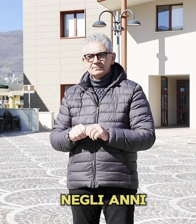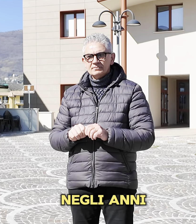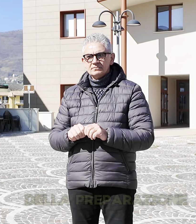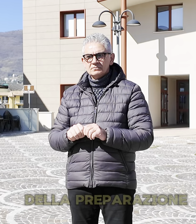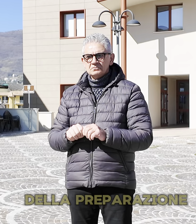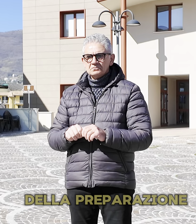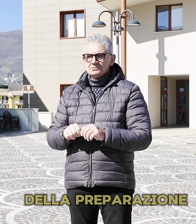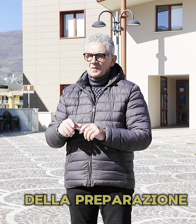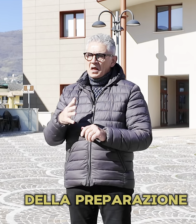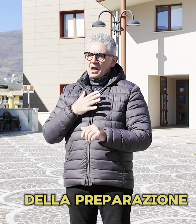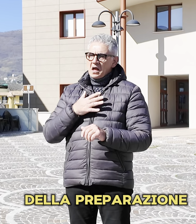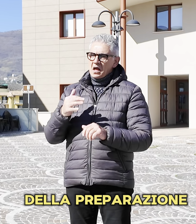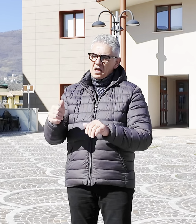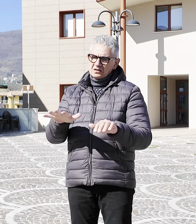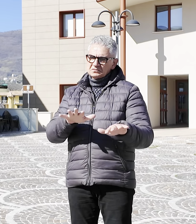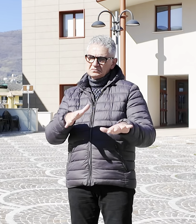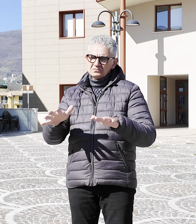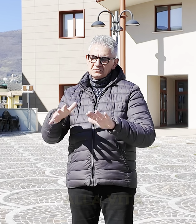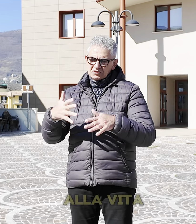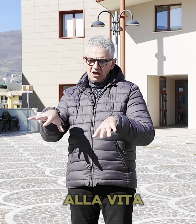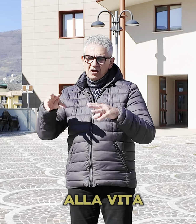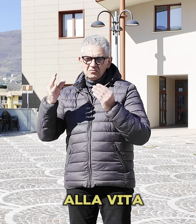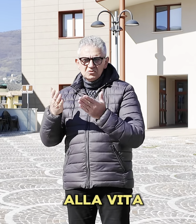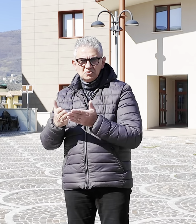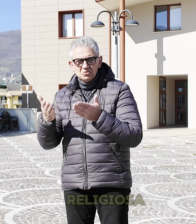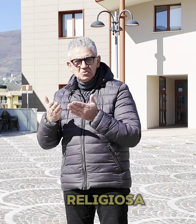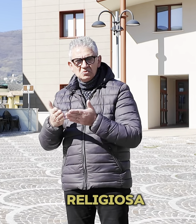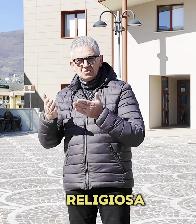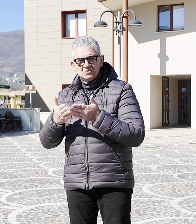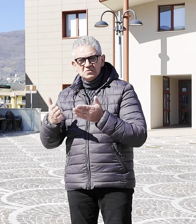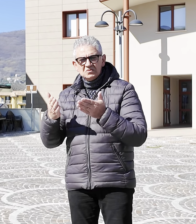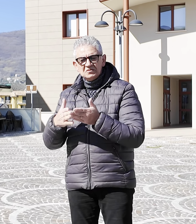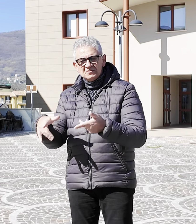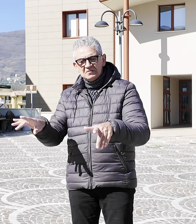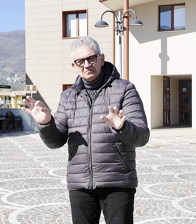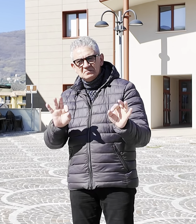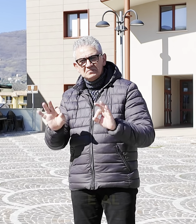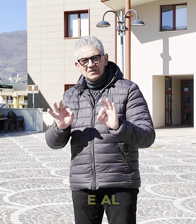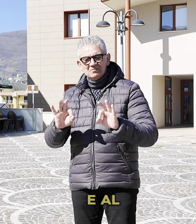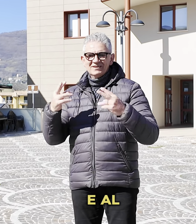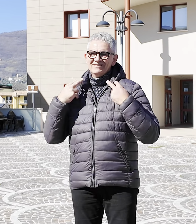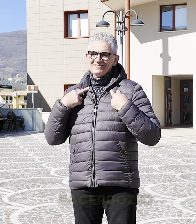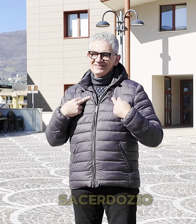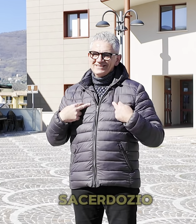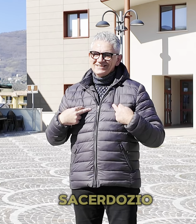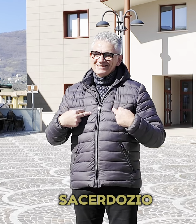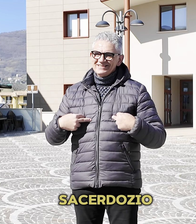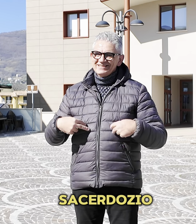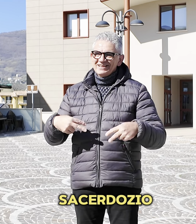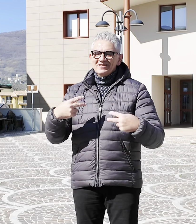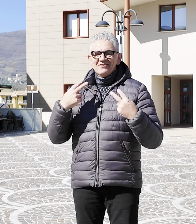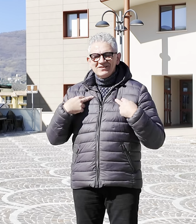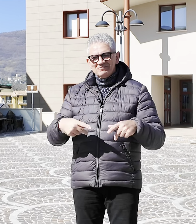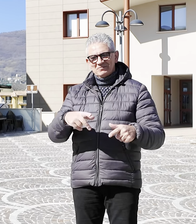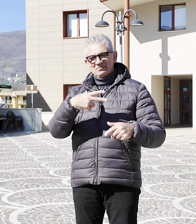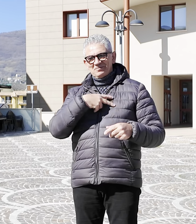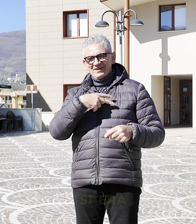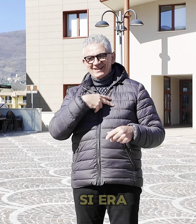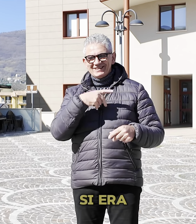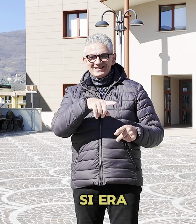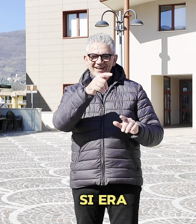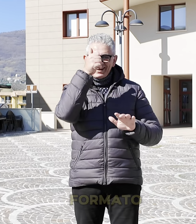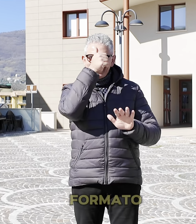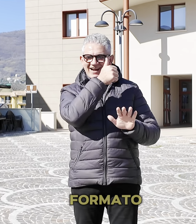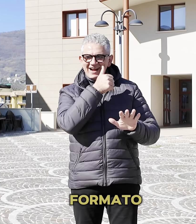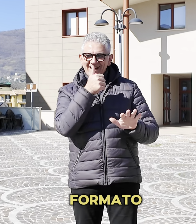Negli anni della preparazione alla vita religiosa e al sacerdozio